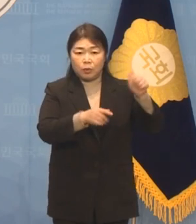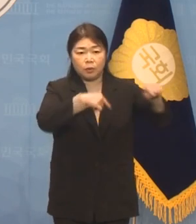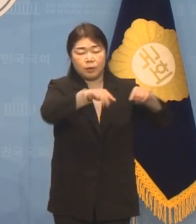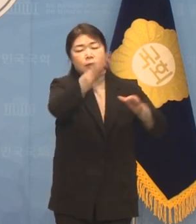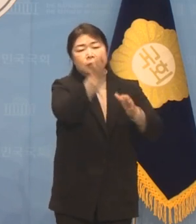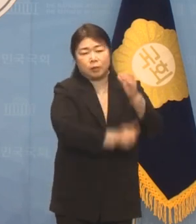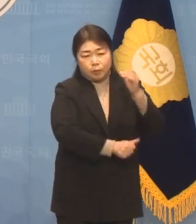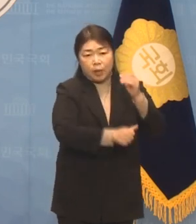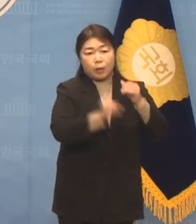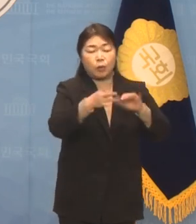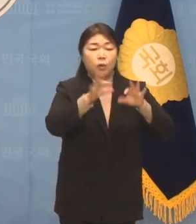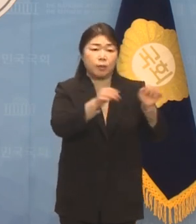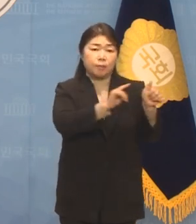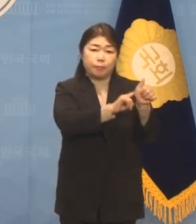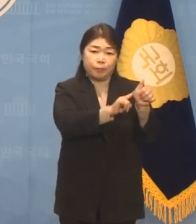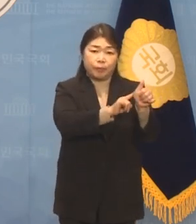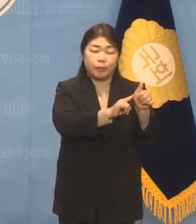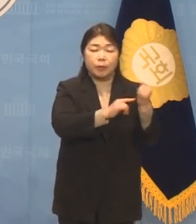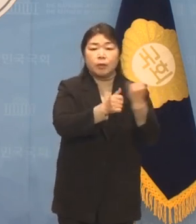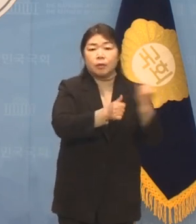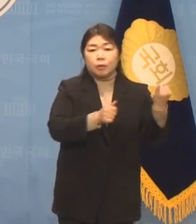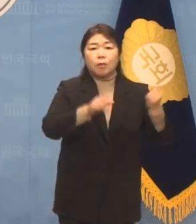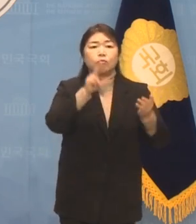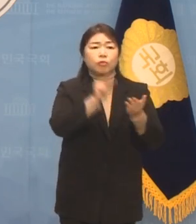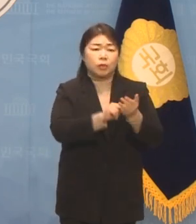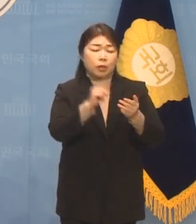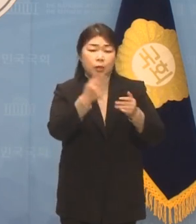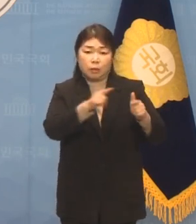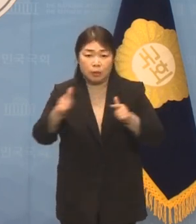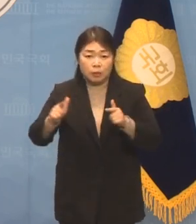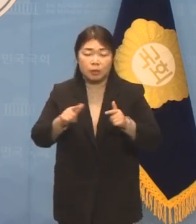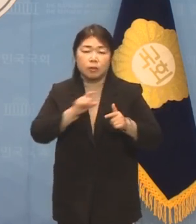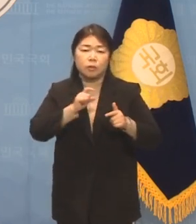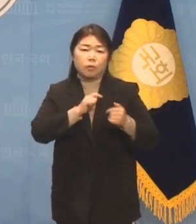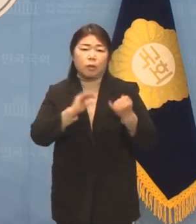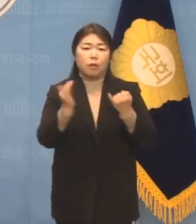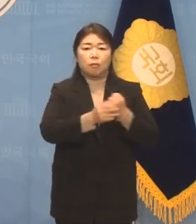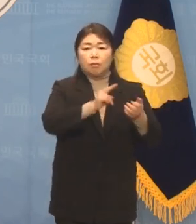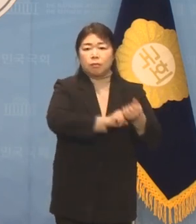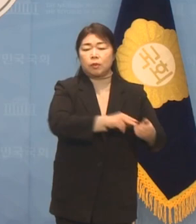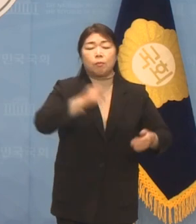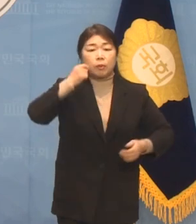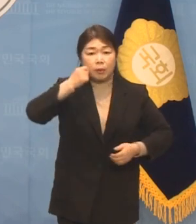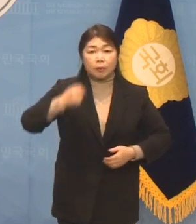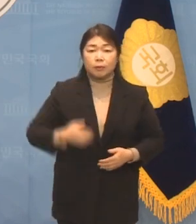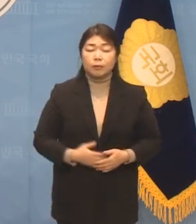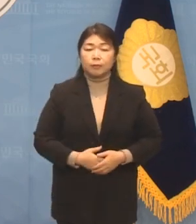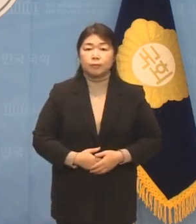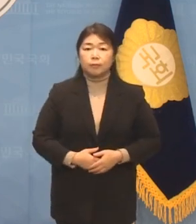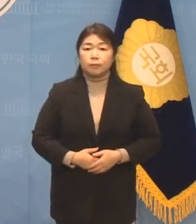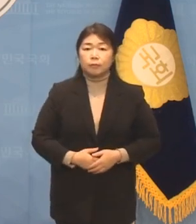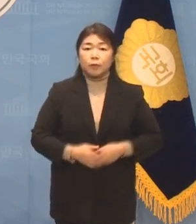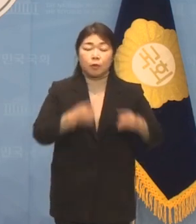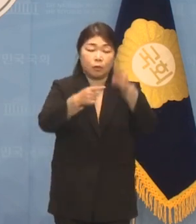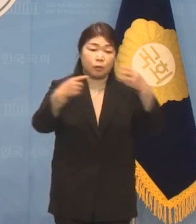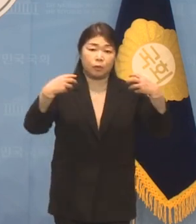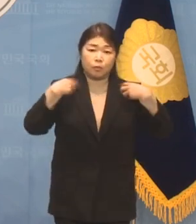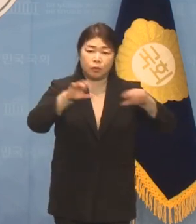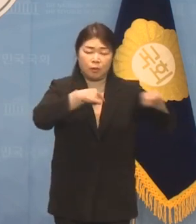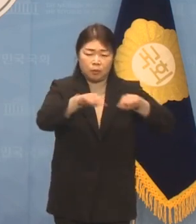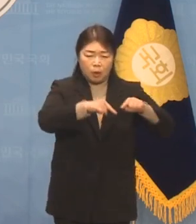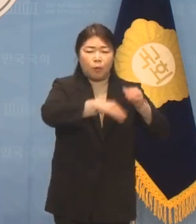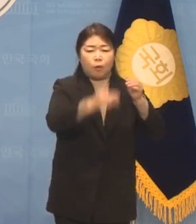여사를 둘러싼 각종 논란이 감춰지지 않습니다. 윤석열 정부의 국정 파탄과 난맥에